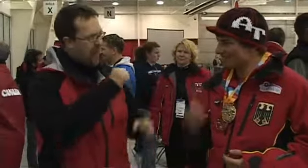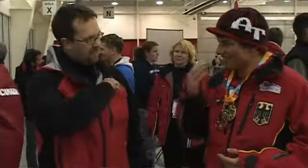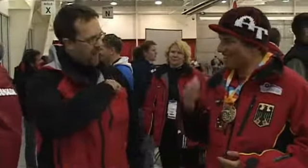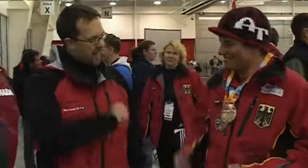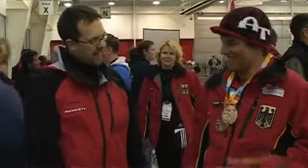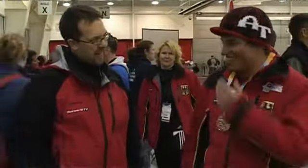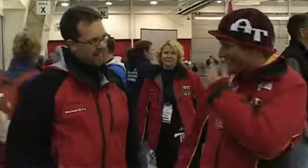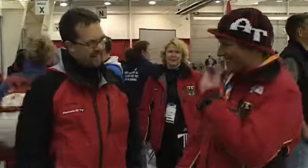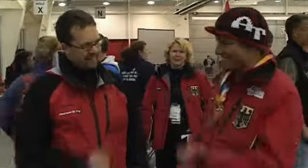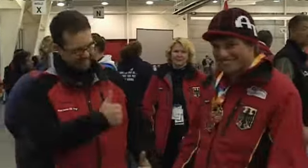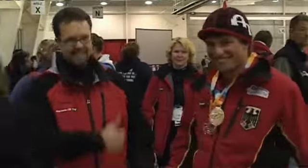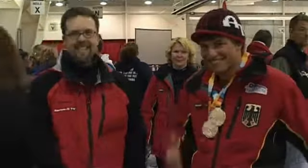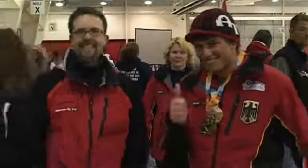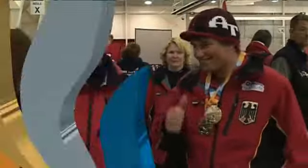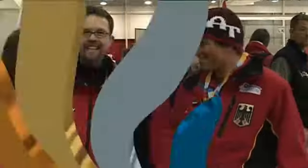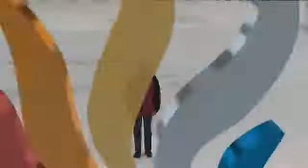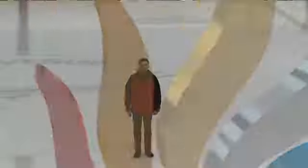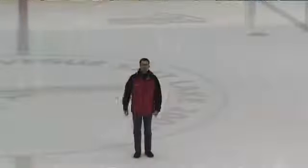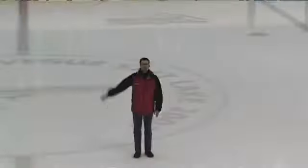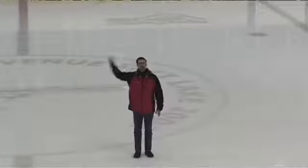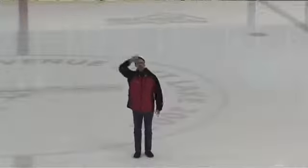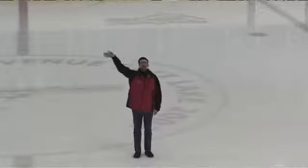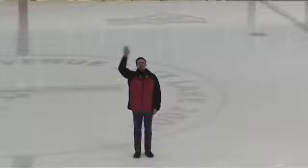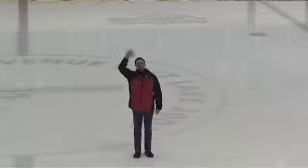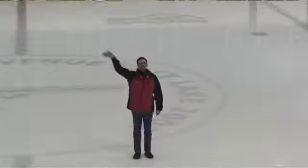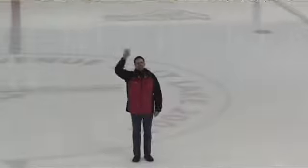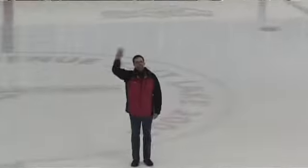Ah, hoffen wir doch darauf. Okay, vielen Dank.